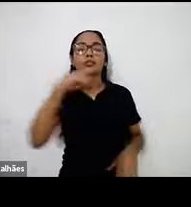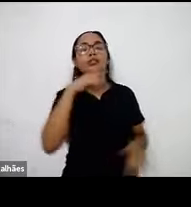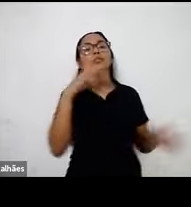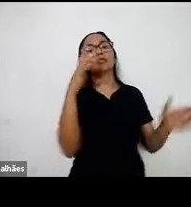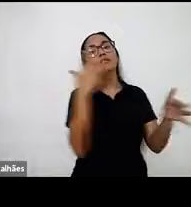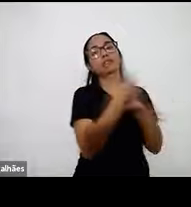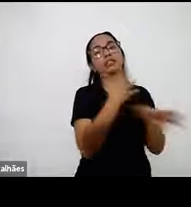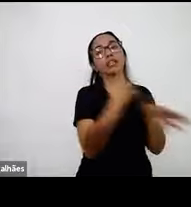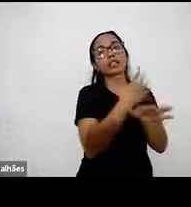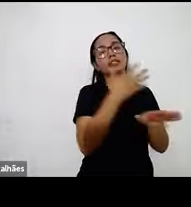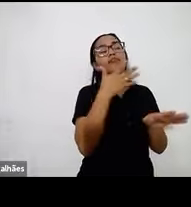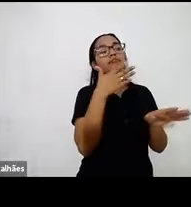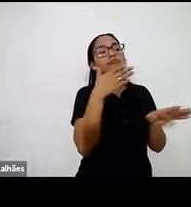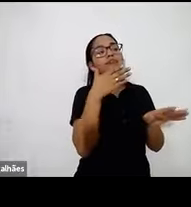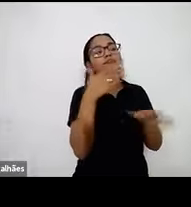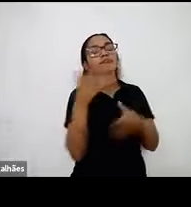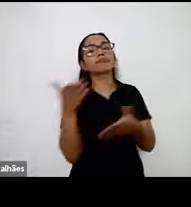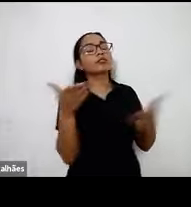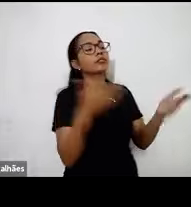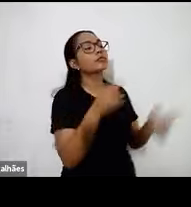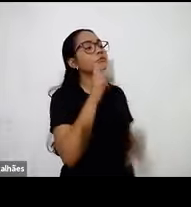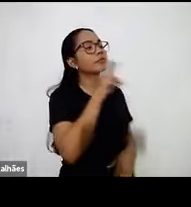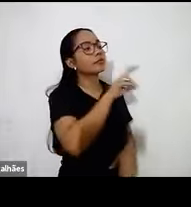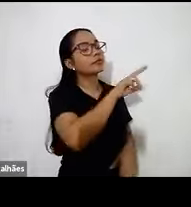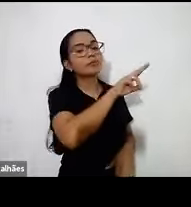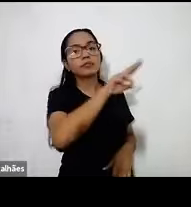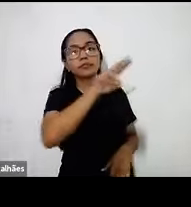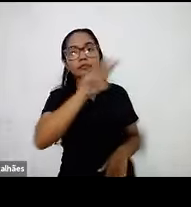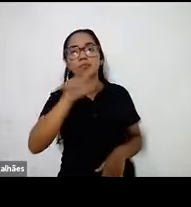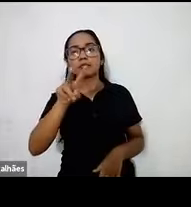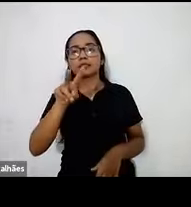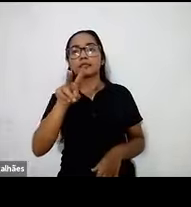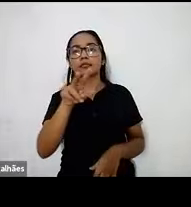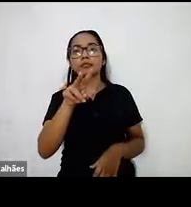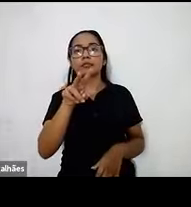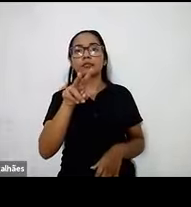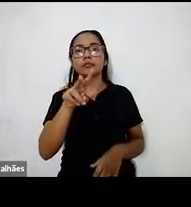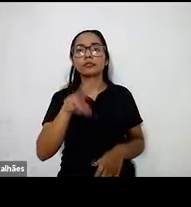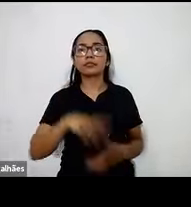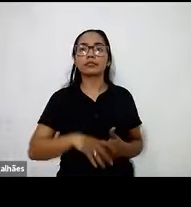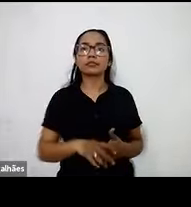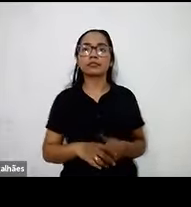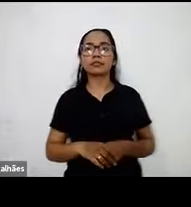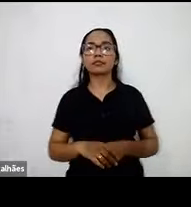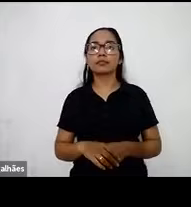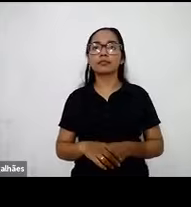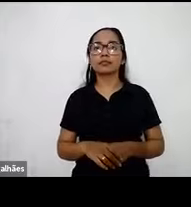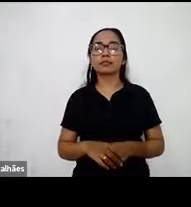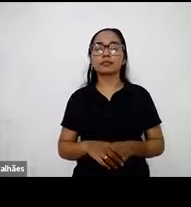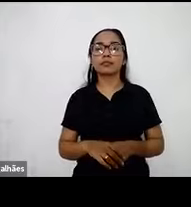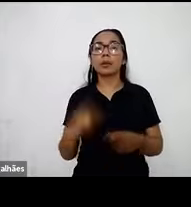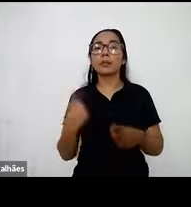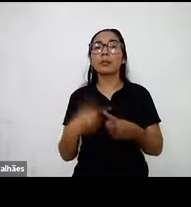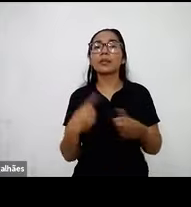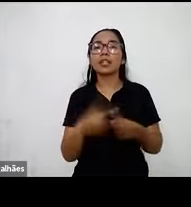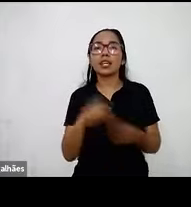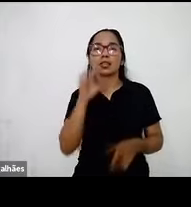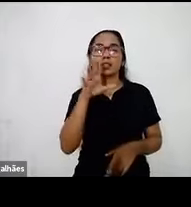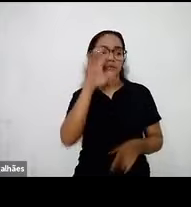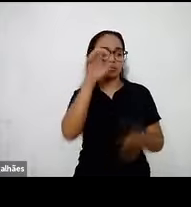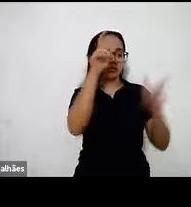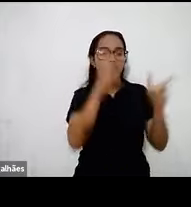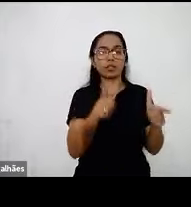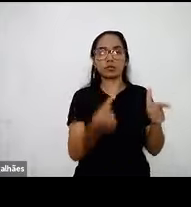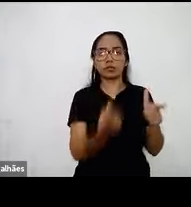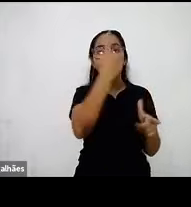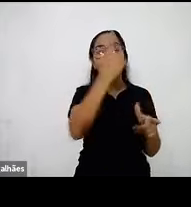se organizou de modo que essa atenção à crise, ela acontece no Sistema Único de Saúde, no hospital geral,